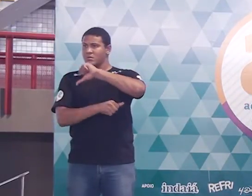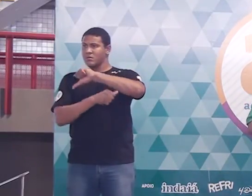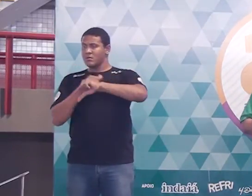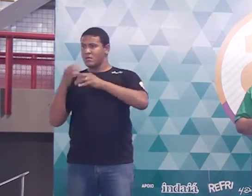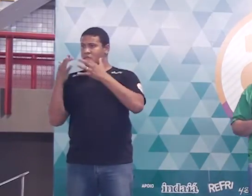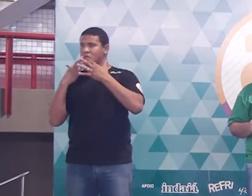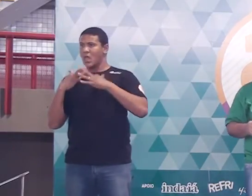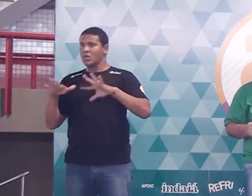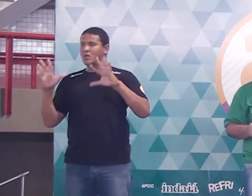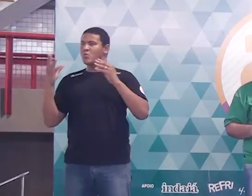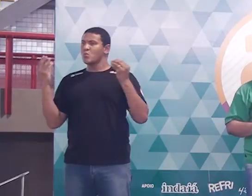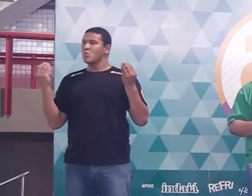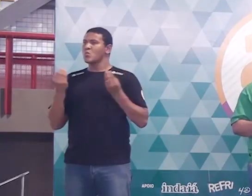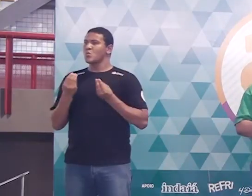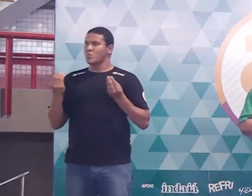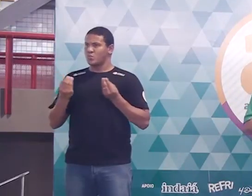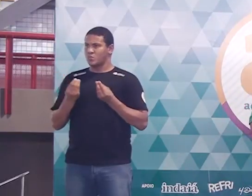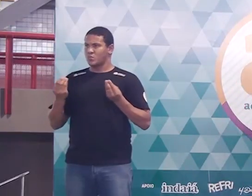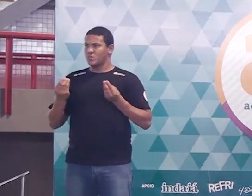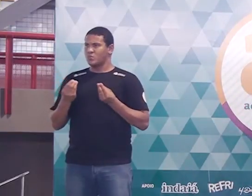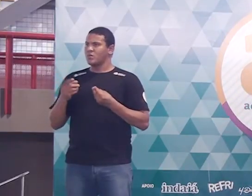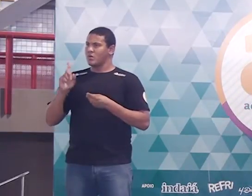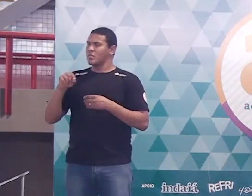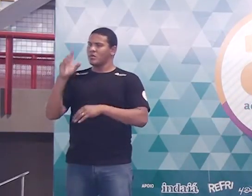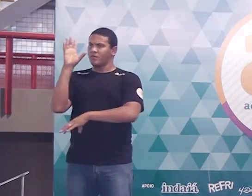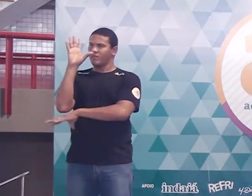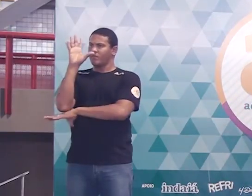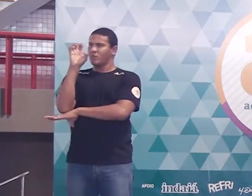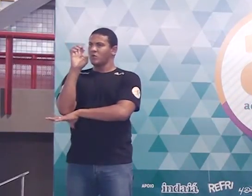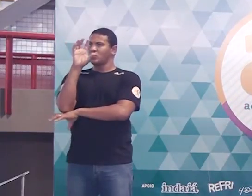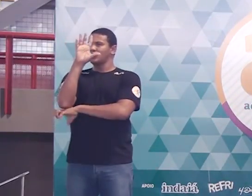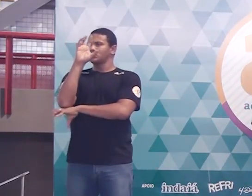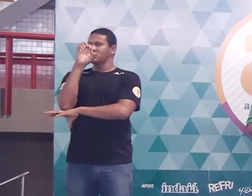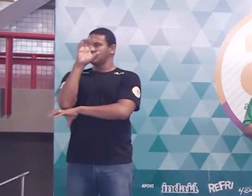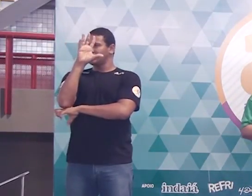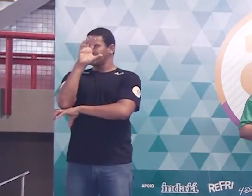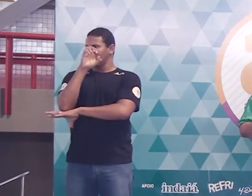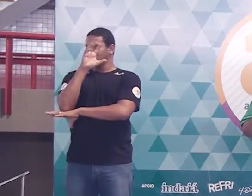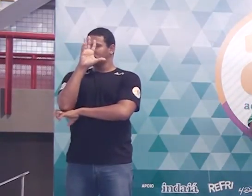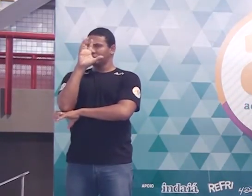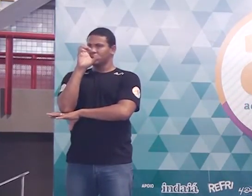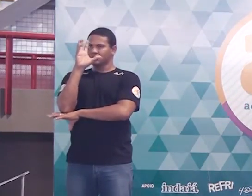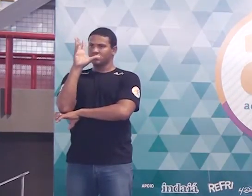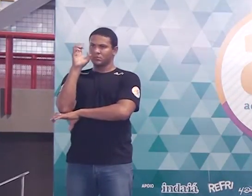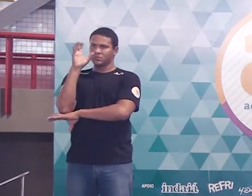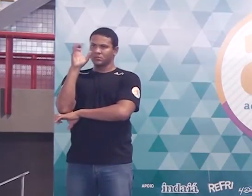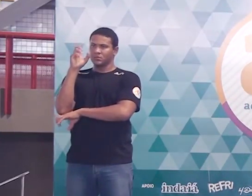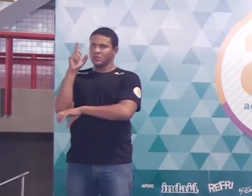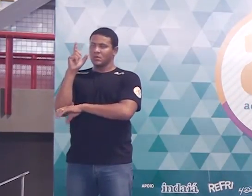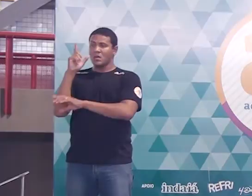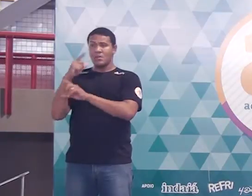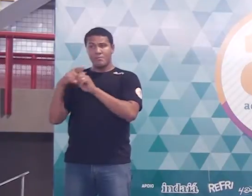quê? Inorgânicos. É exatamente a fotossíntese. E numa cadeia alimentar, pessoal, quem é que